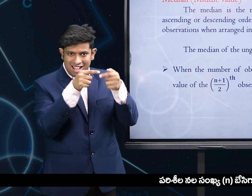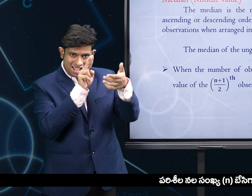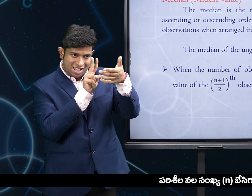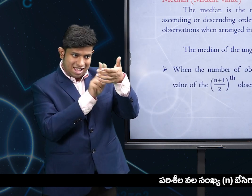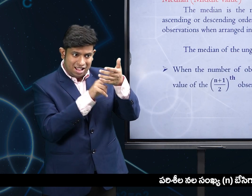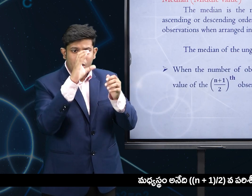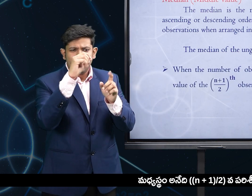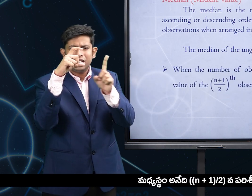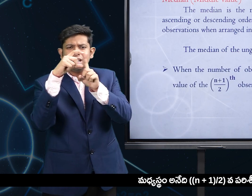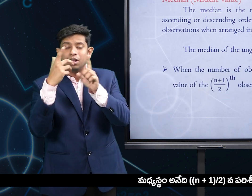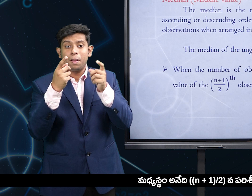ఉన్నప్పుడు మధ్యస్థం అనేది